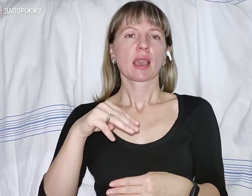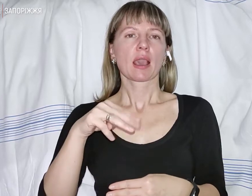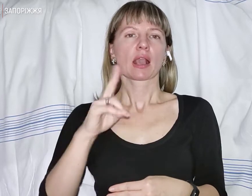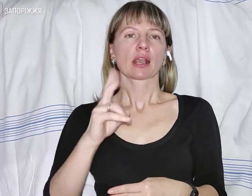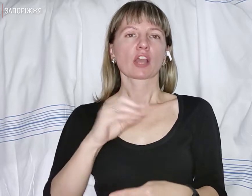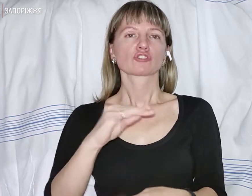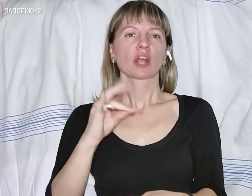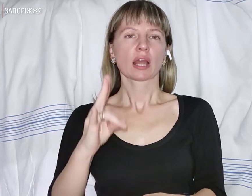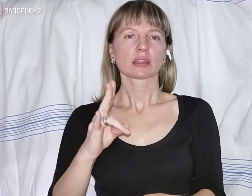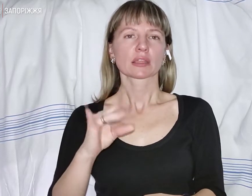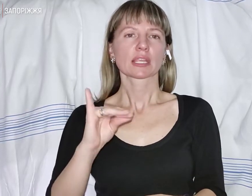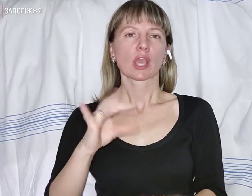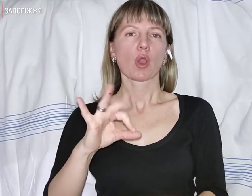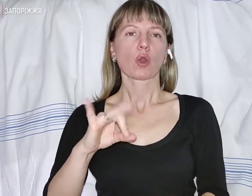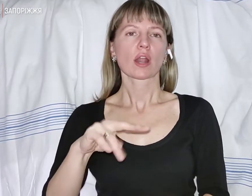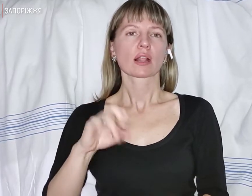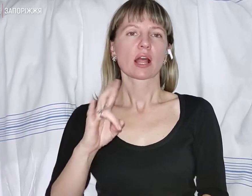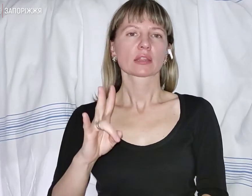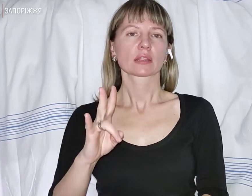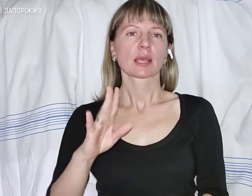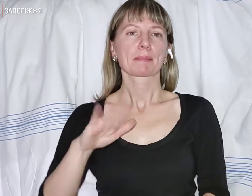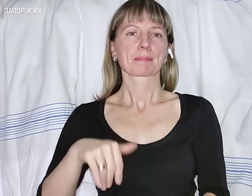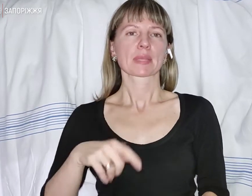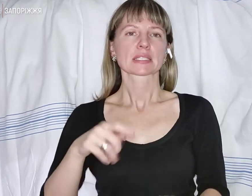Я обычно ем сельскохозяйственное. Нет,